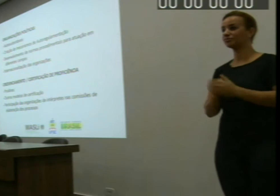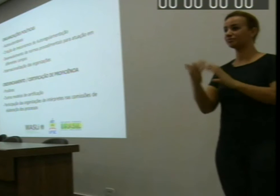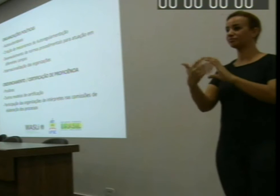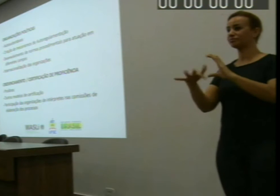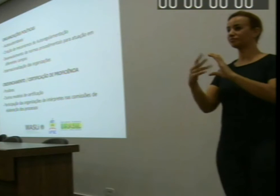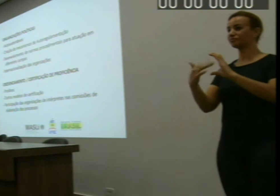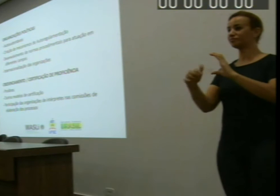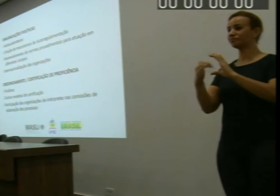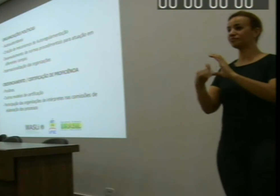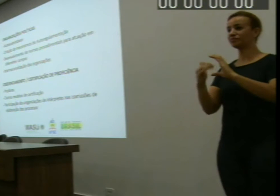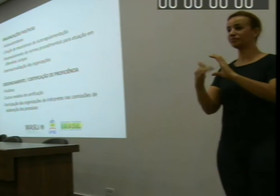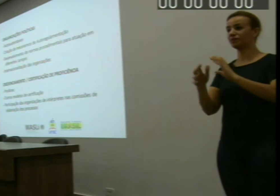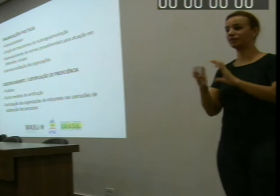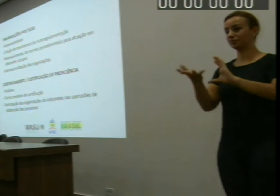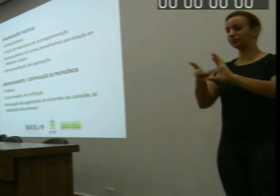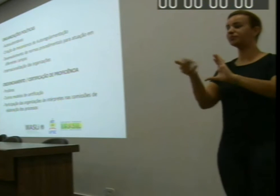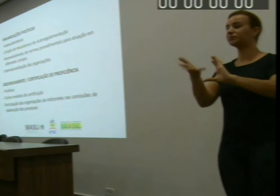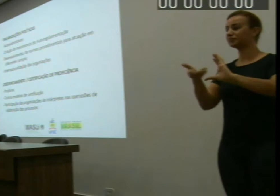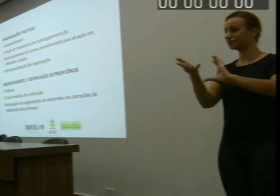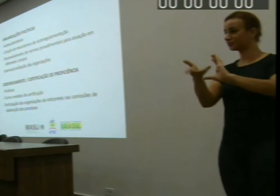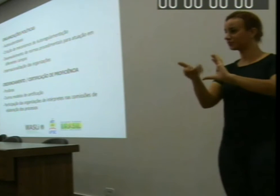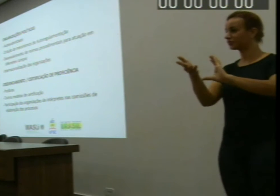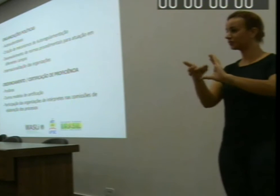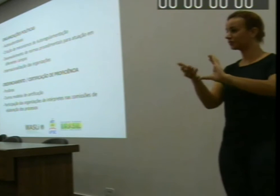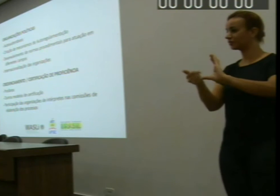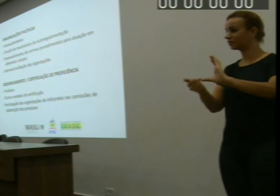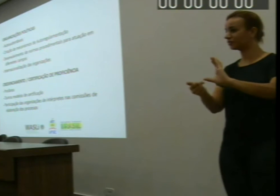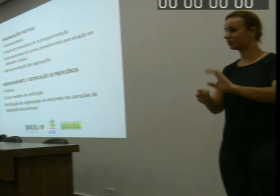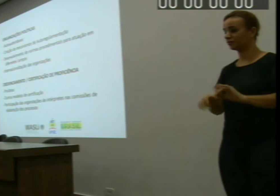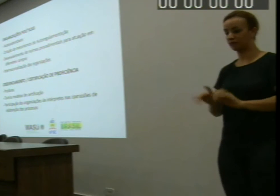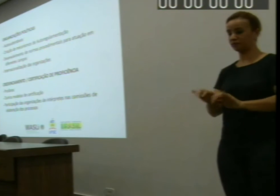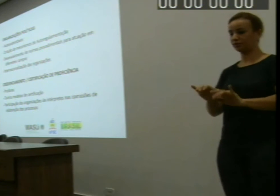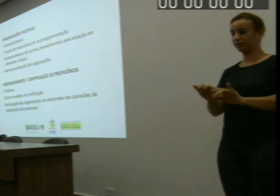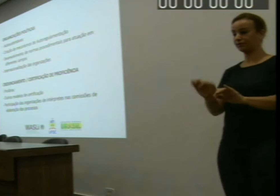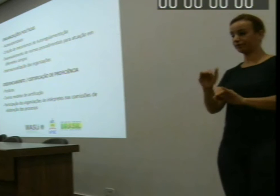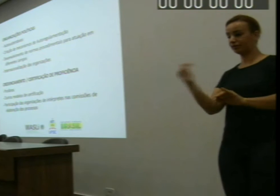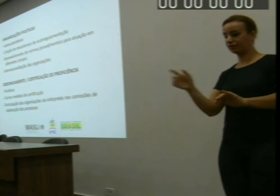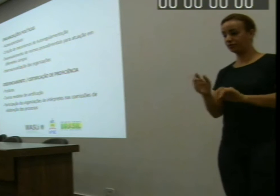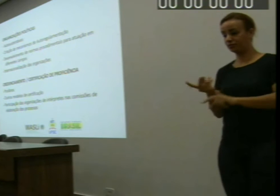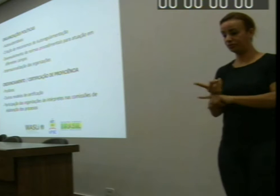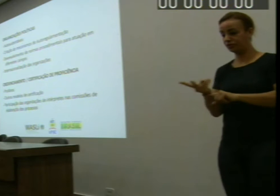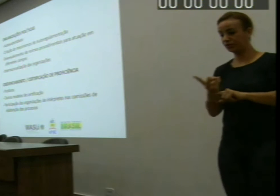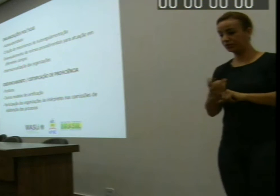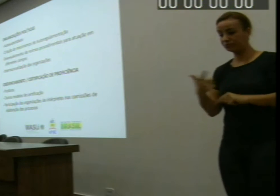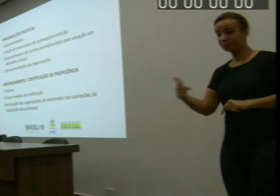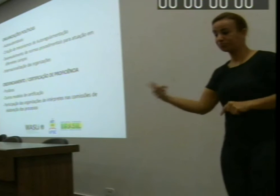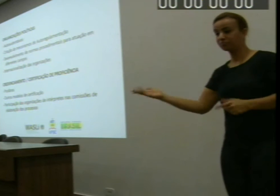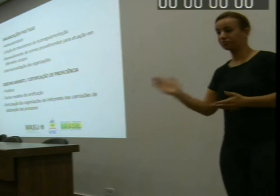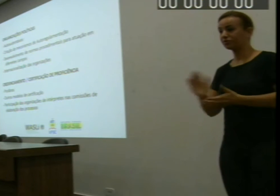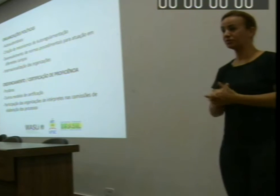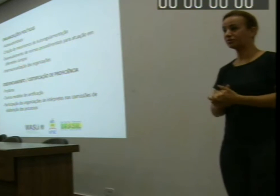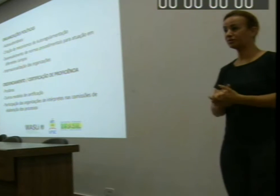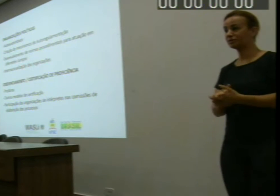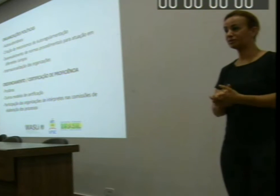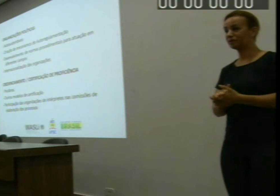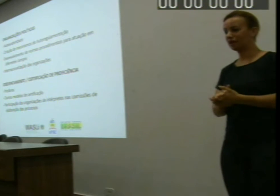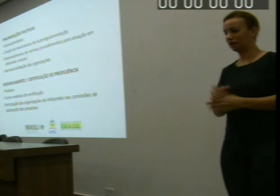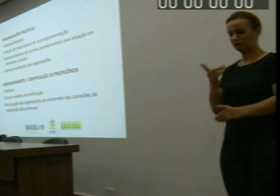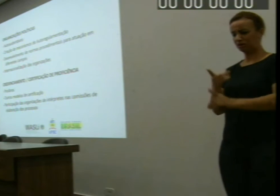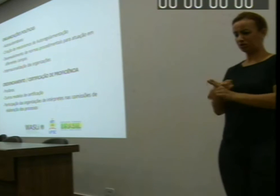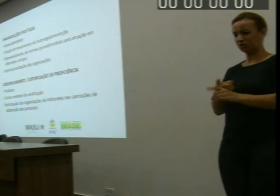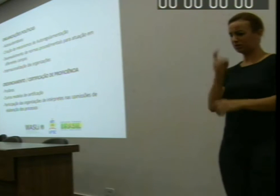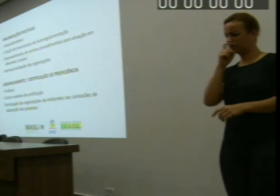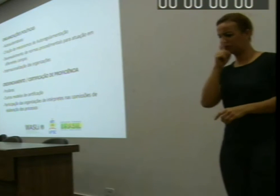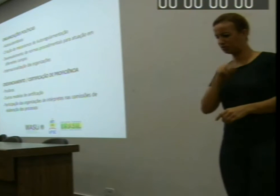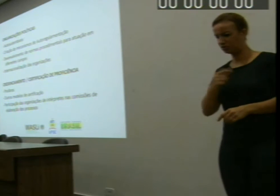me mandou a notícia mas ainda não tinha aberto a página aí ela falou assim vai abrir mas aí como não tinha aberto a página muita gente tentou e falou não é É mentira de